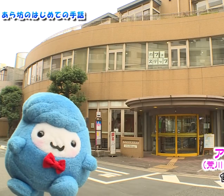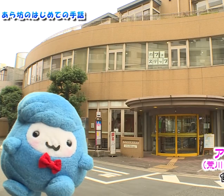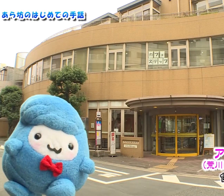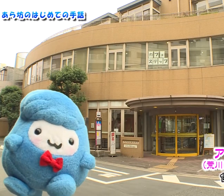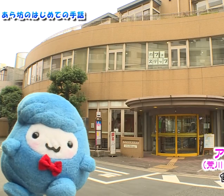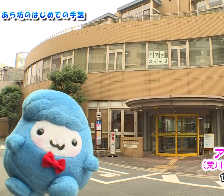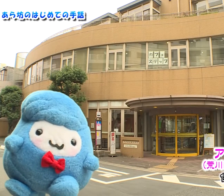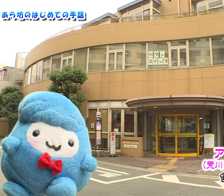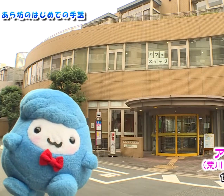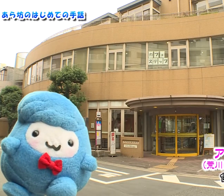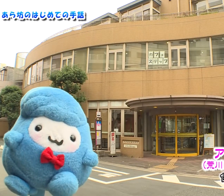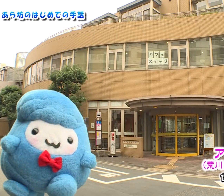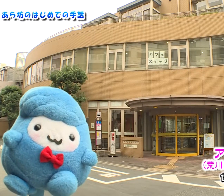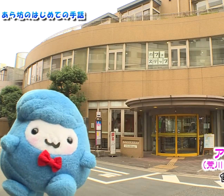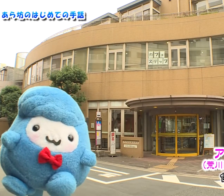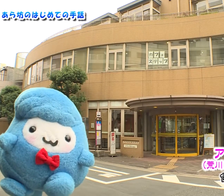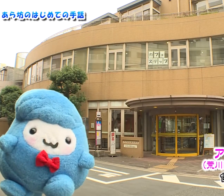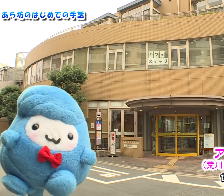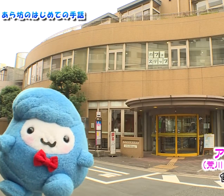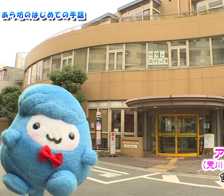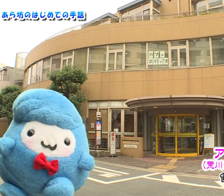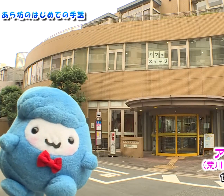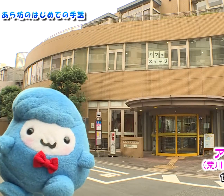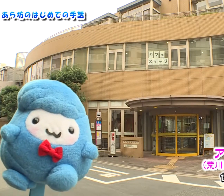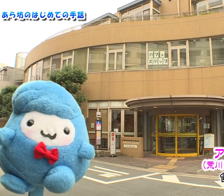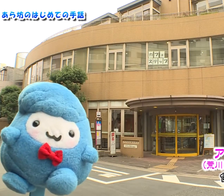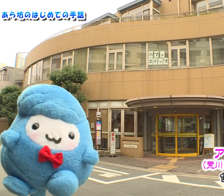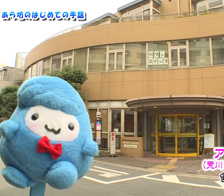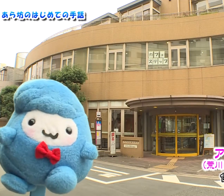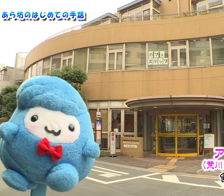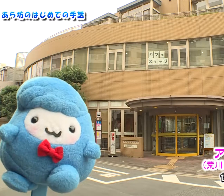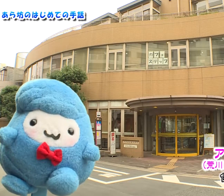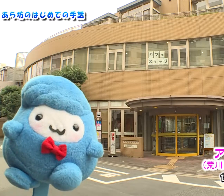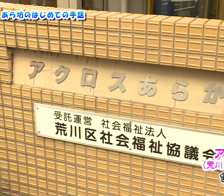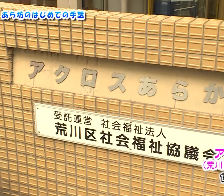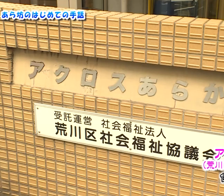ということで、アラボーは荒川2丁目アクロス荒川へ。